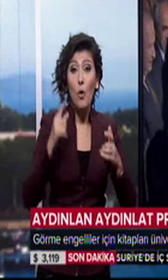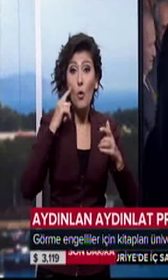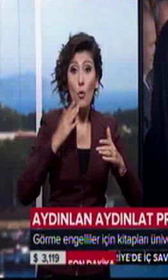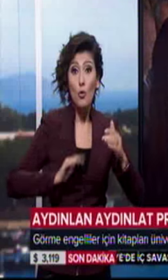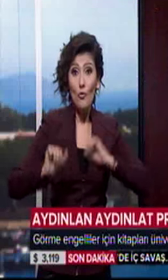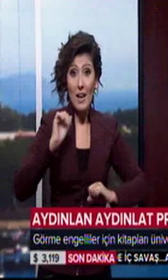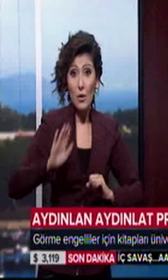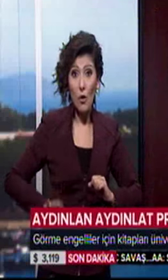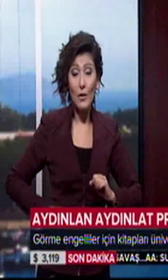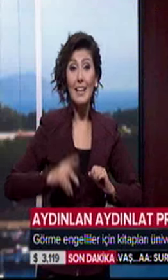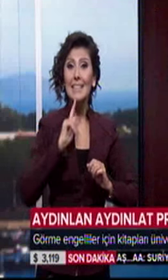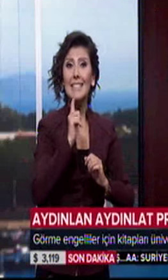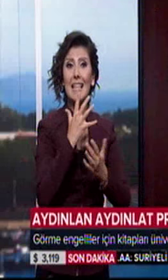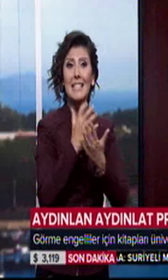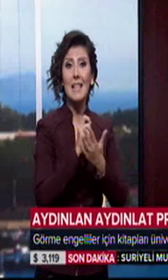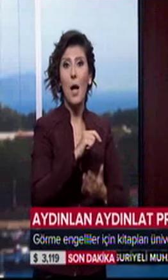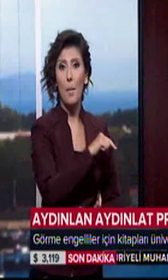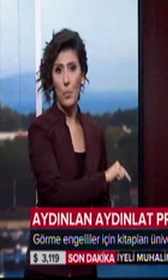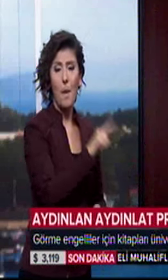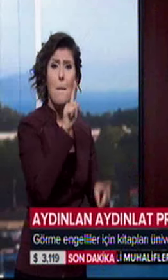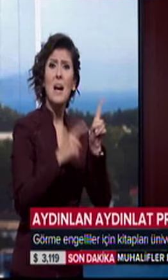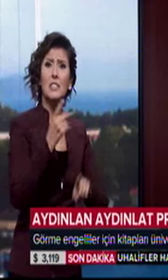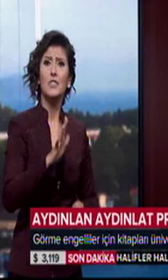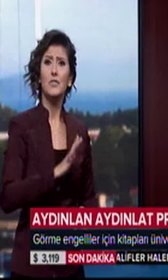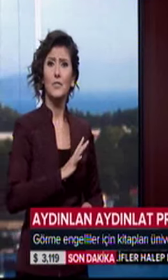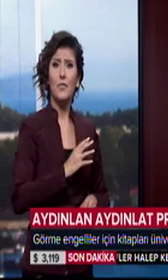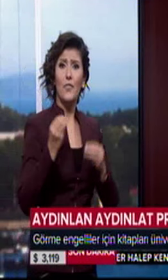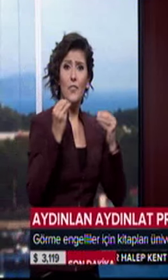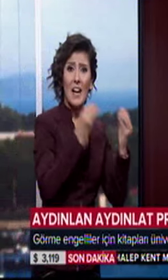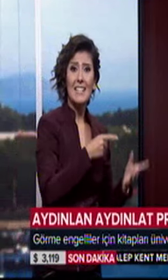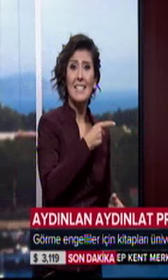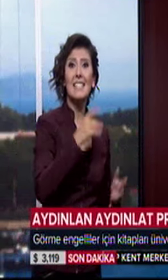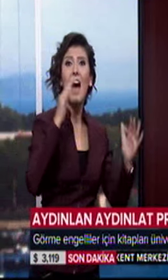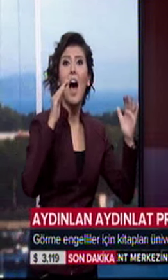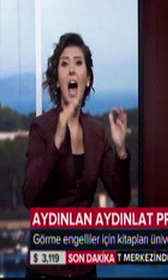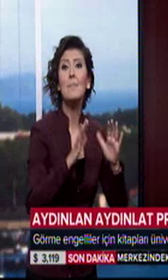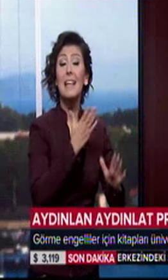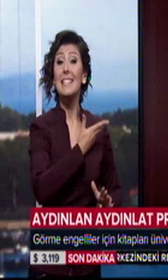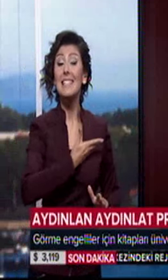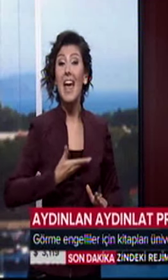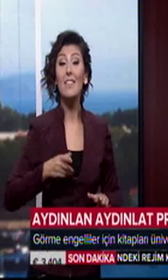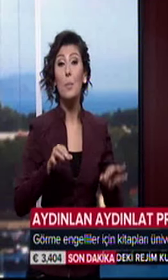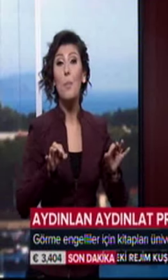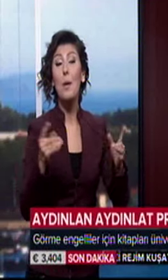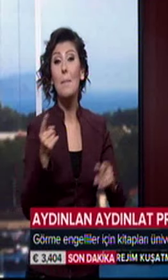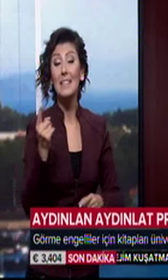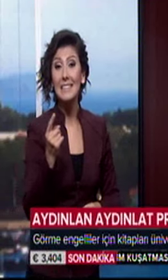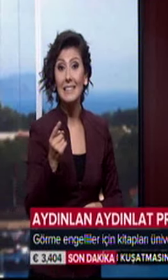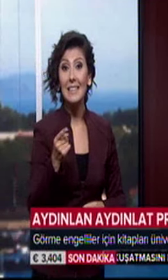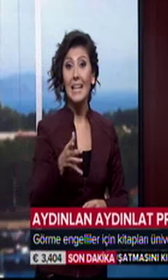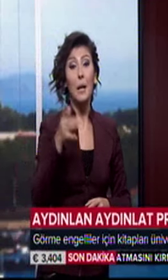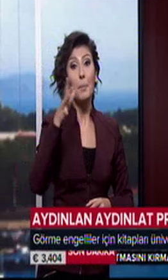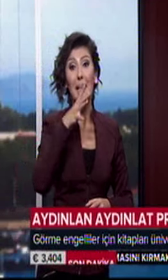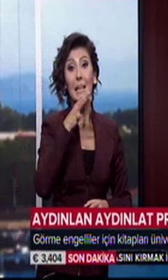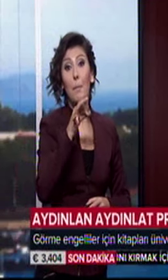kitap seslendiriyor. Bazı şeyler vardır. Verilince azalmaz. Sizde de hatta artar. Sevgi de böyle bir şey. Bilgi böyle